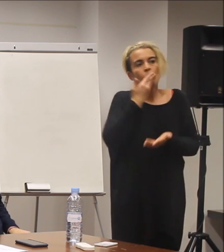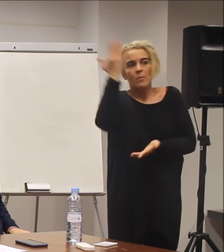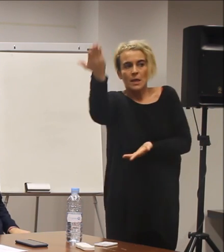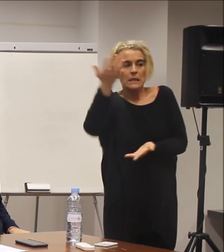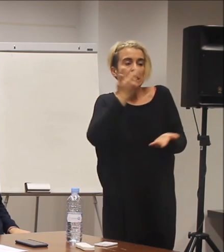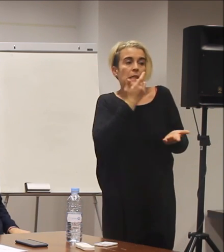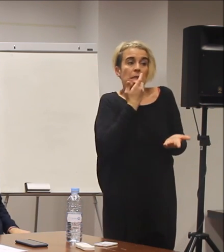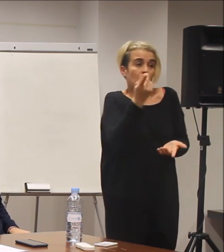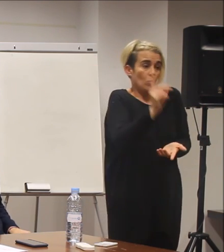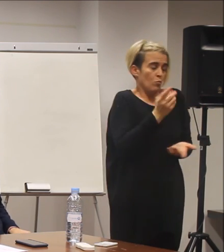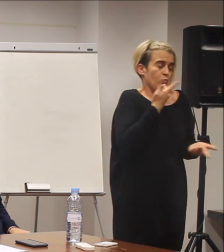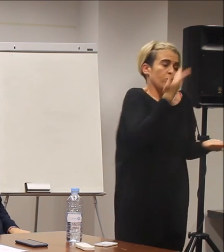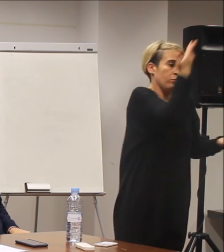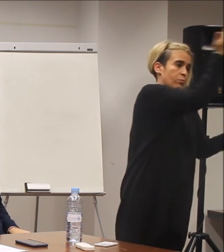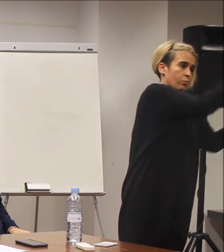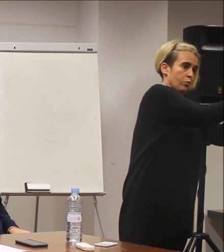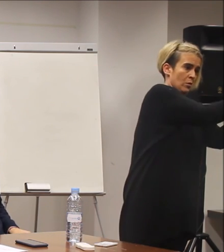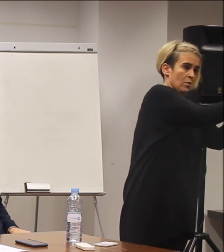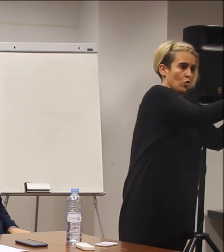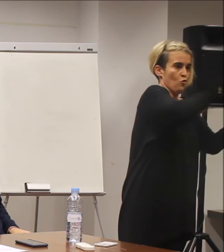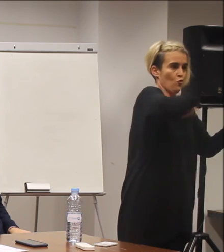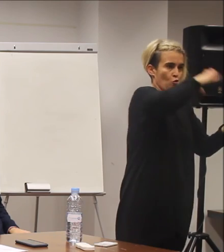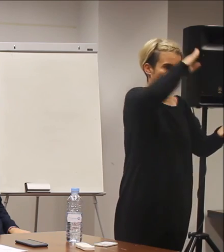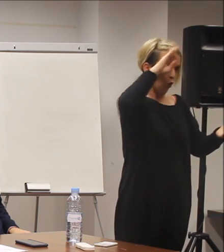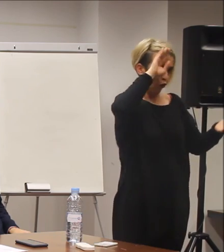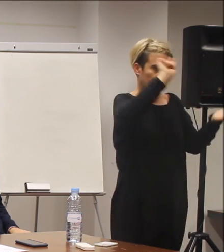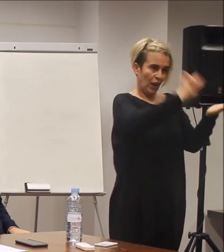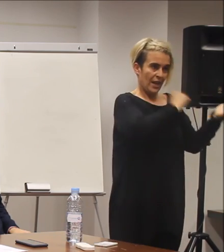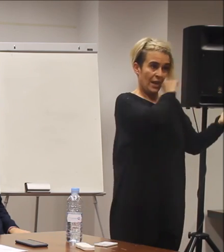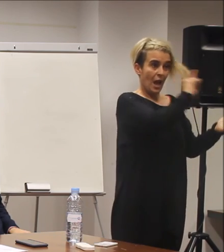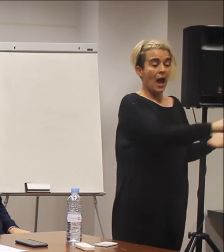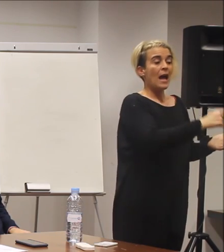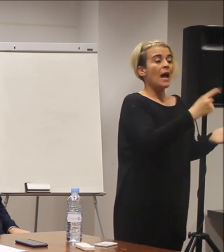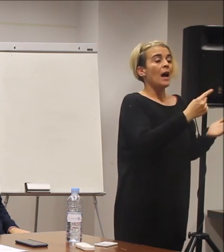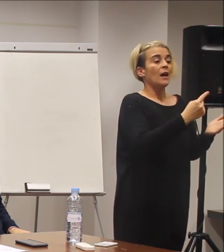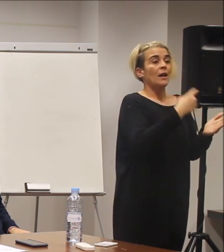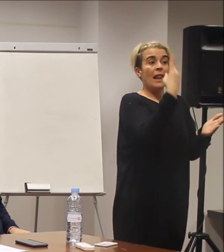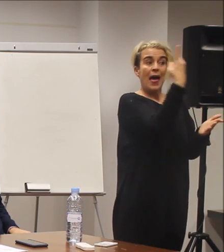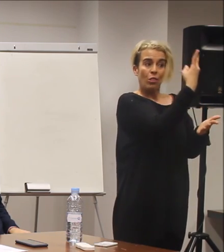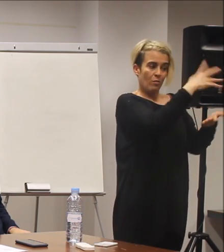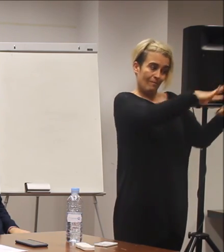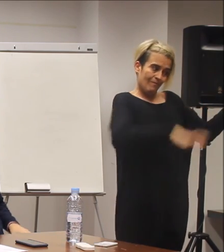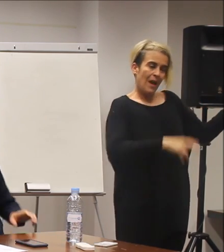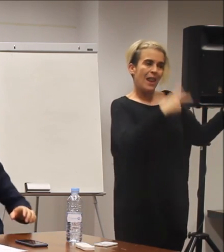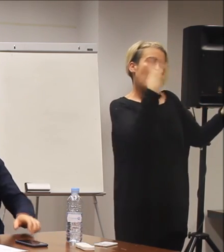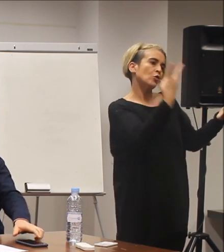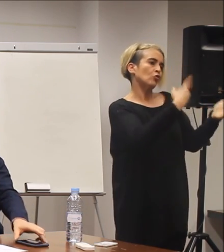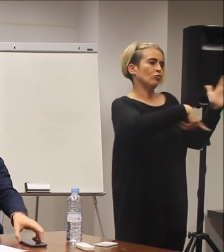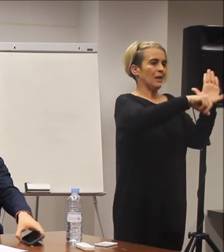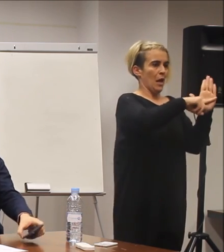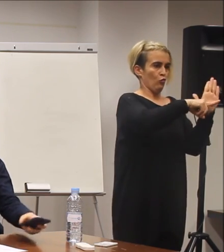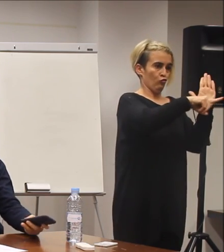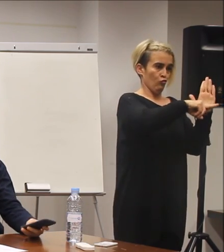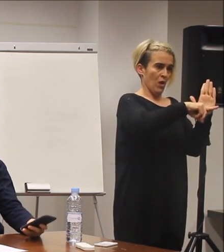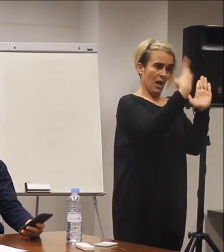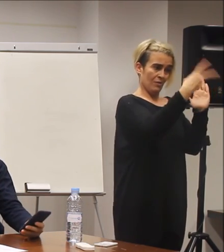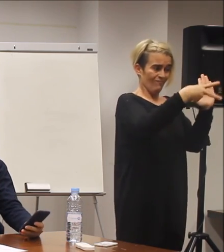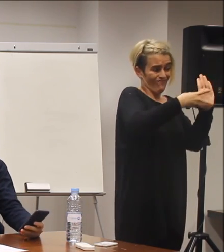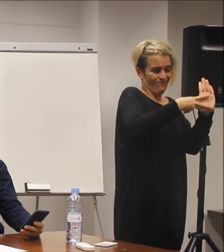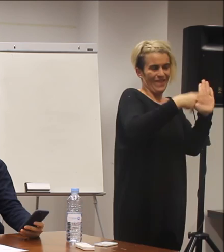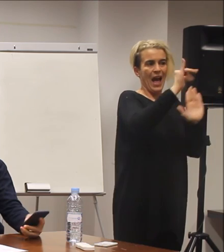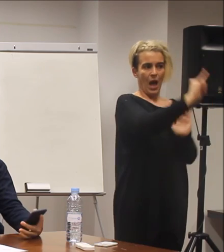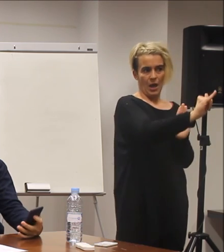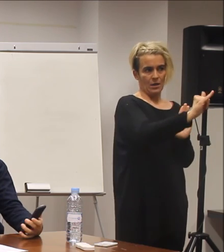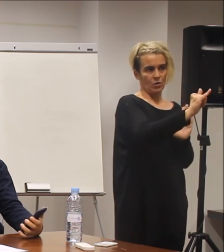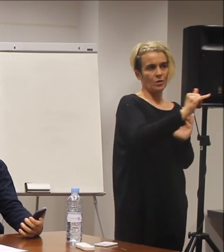notaría, porque en la escritura aparecen las dos cláusulas y es imprescindible para poder iniciar un procedimiento judicial. ¿Qué pasos hay que seguir